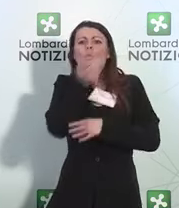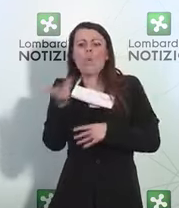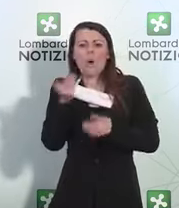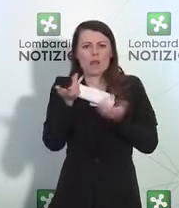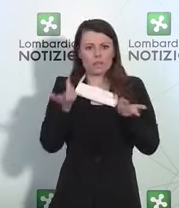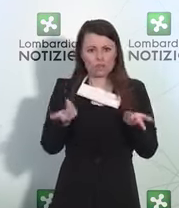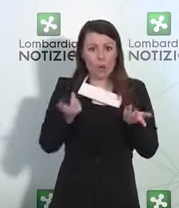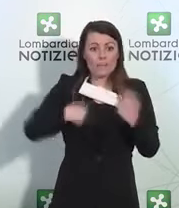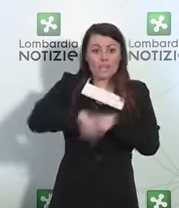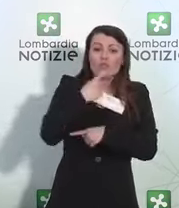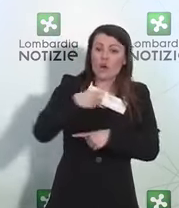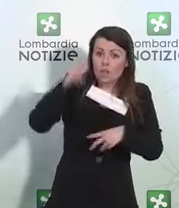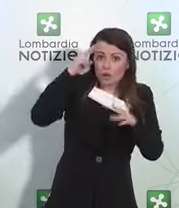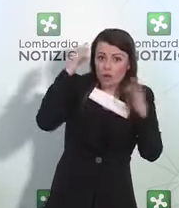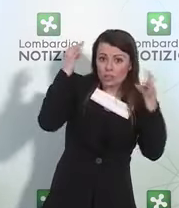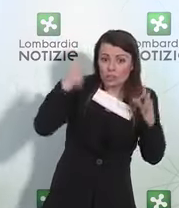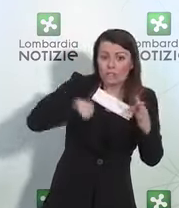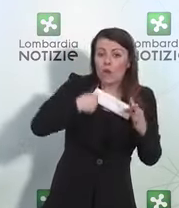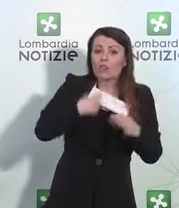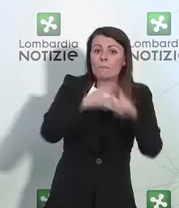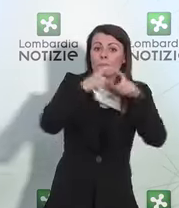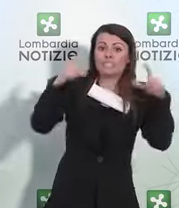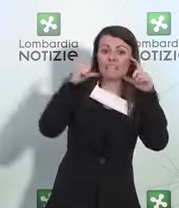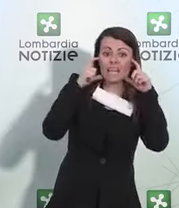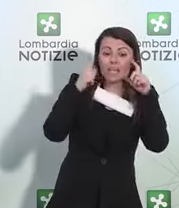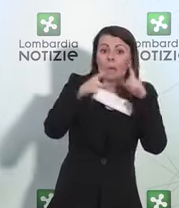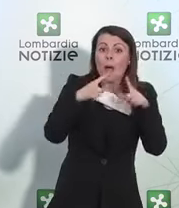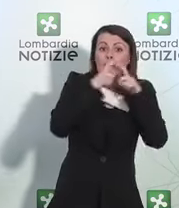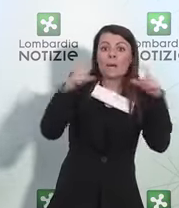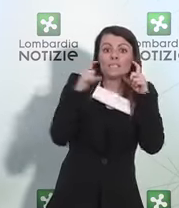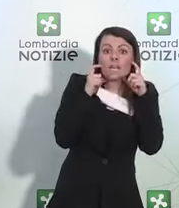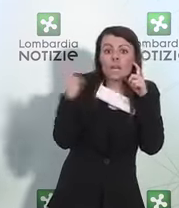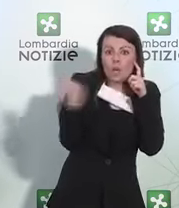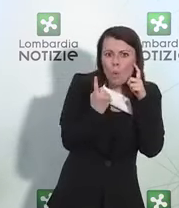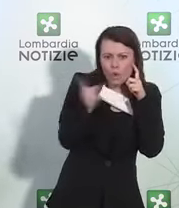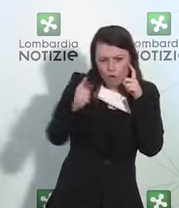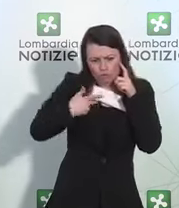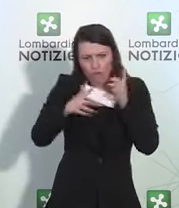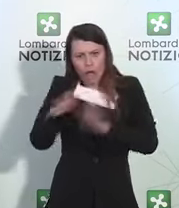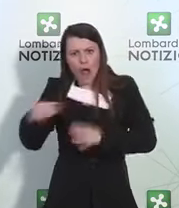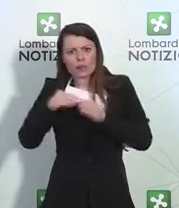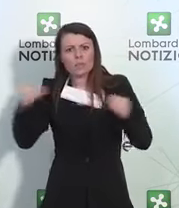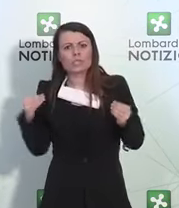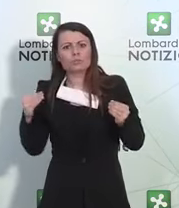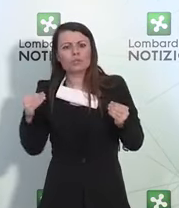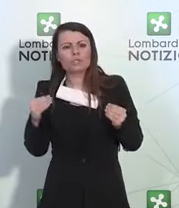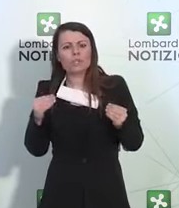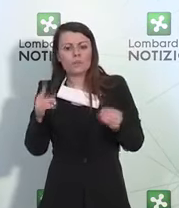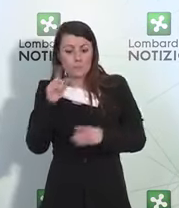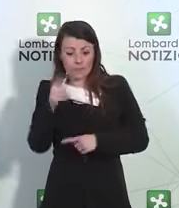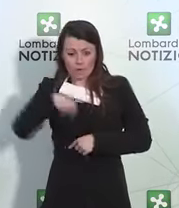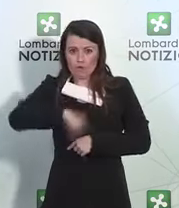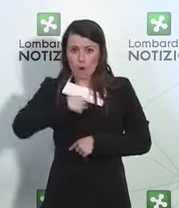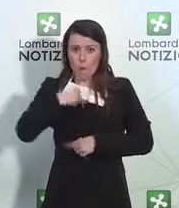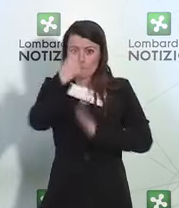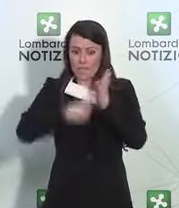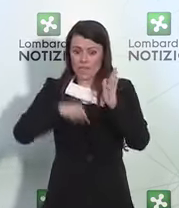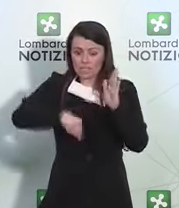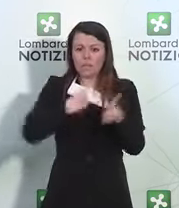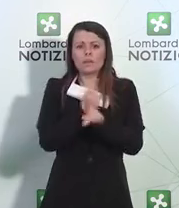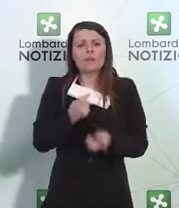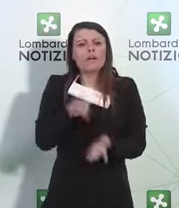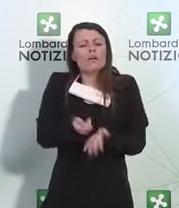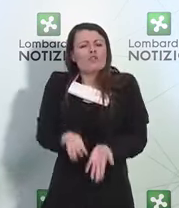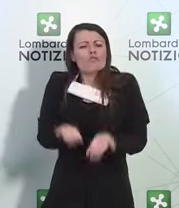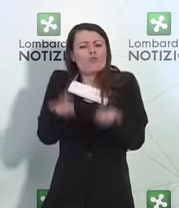sempre di mascherine ma ci sono tanti altri presidi di cui noi abbiamo noi in questo mese abbiamo dovuto comprare 50